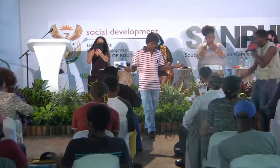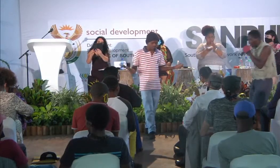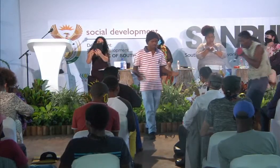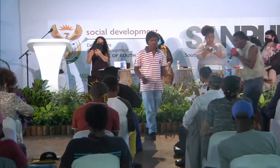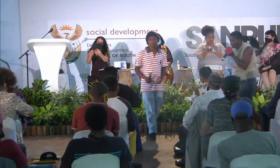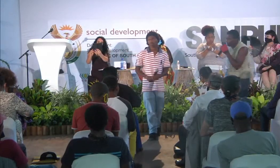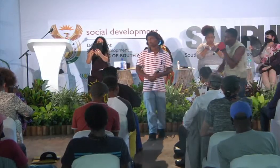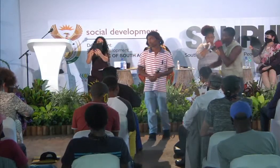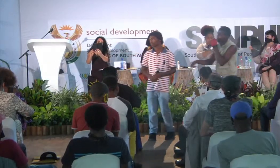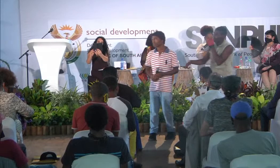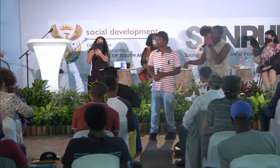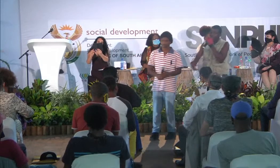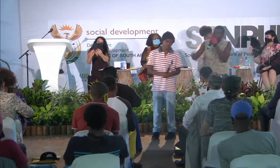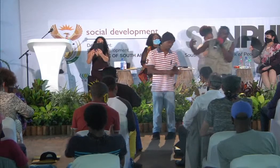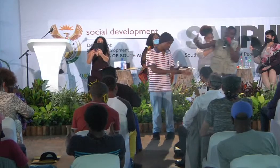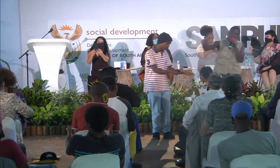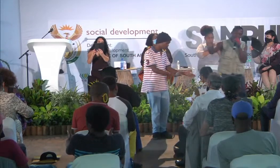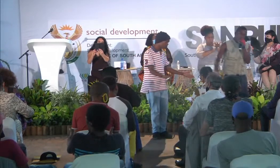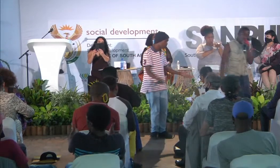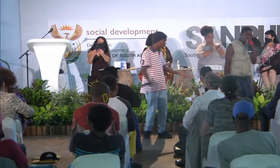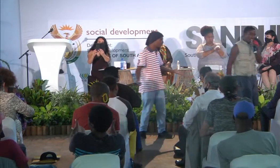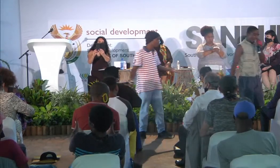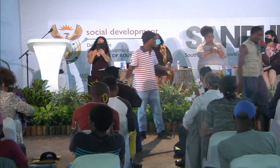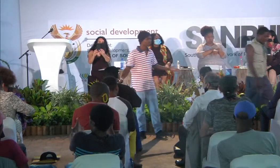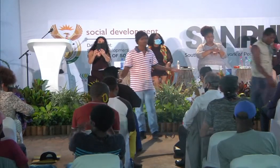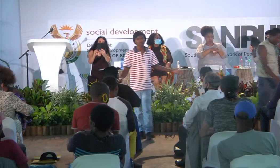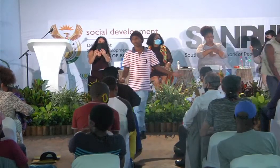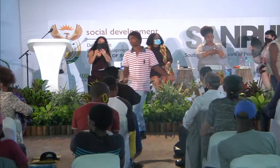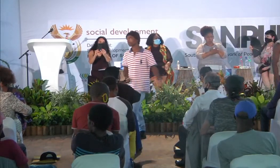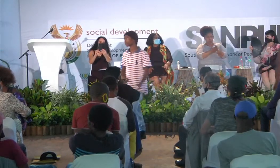kanjani mase kunjena